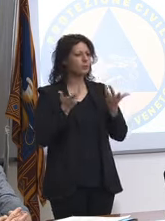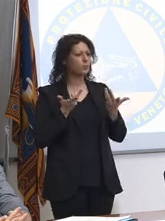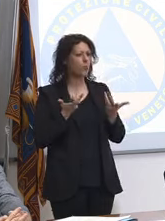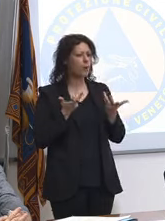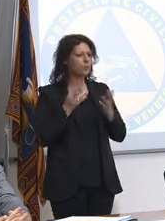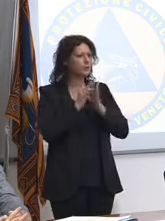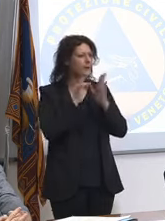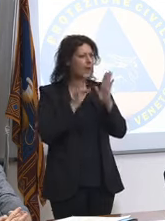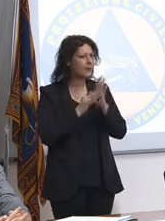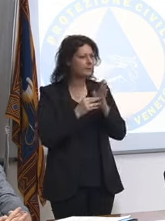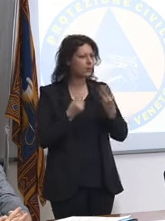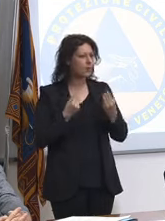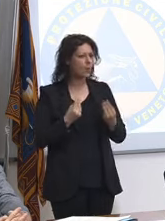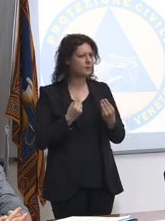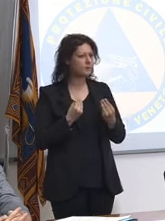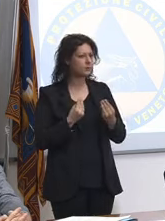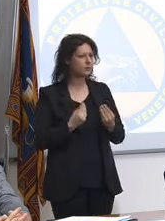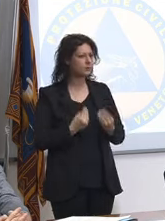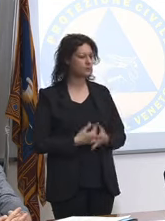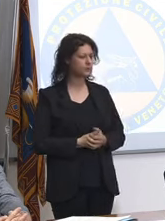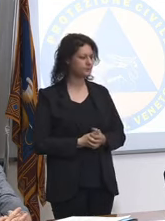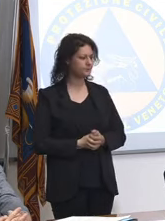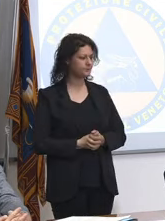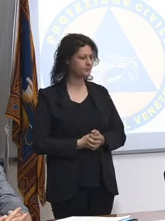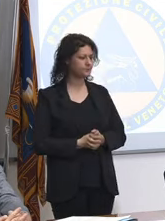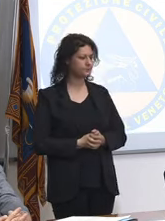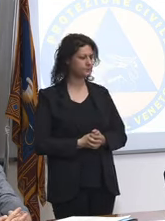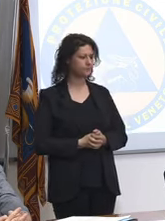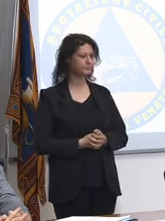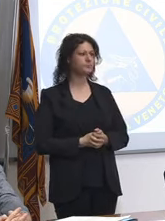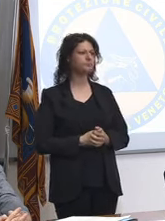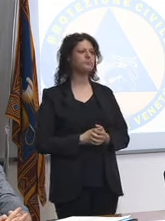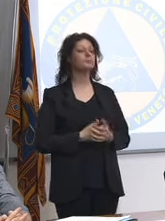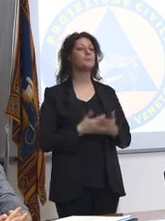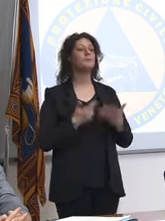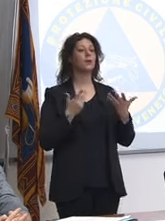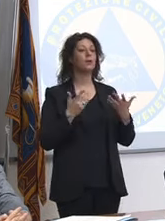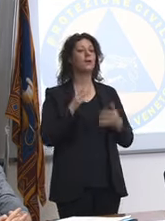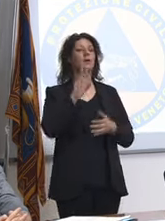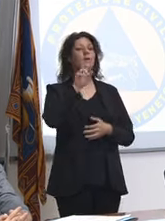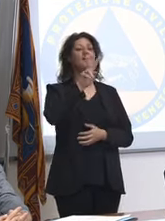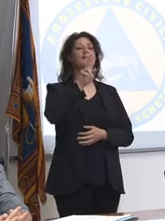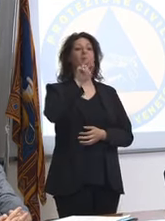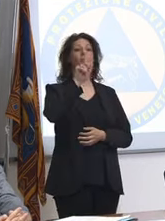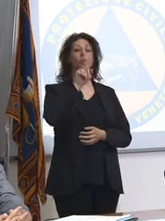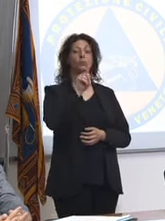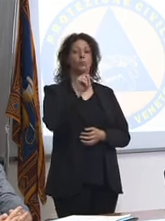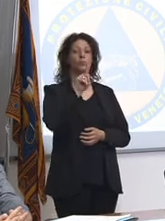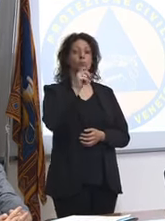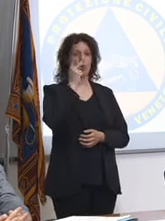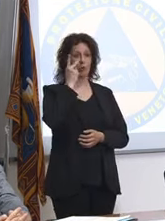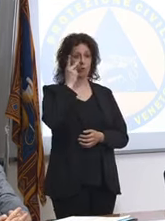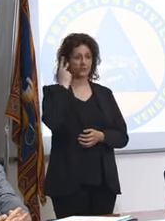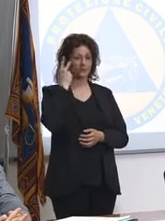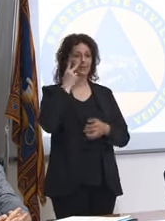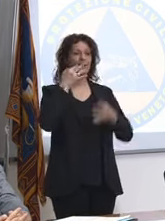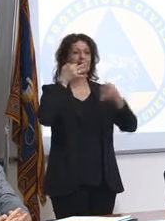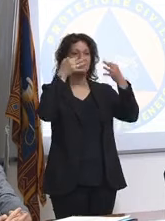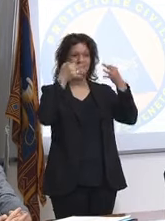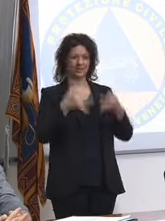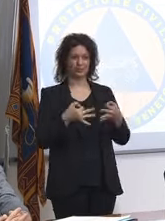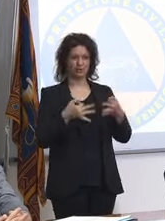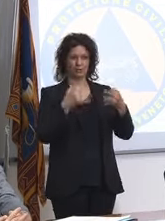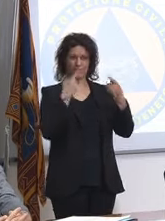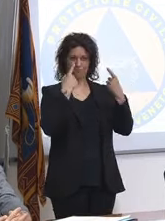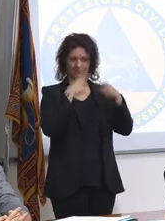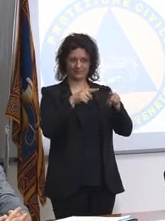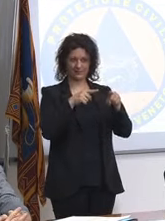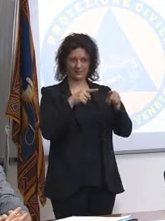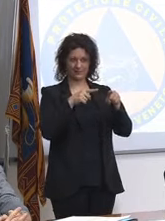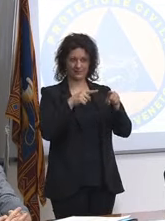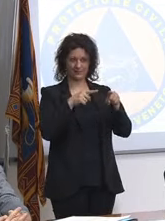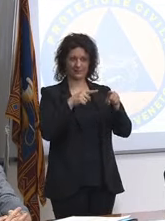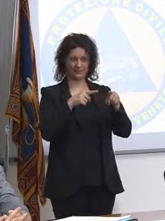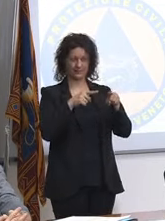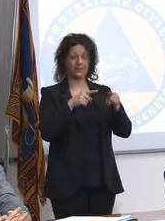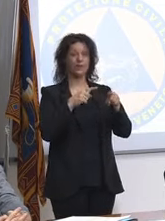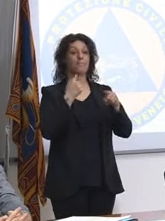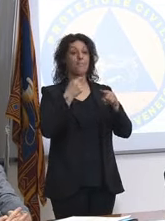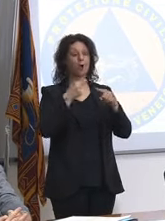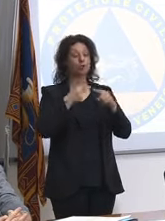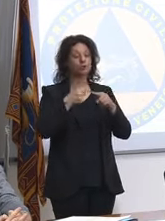questo? Allora, il 21 è stata presa questa decisione, come ho detto ieri. Nei giorni